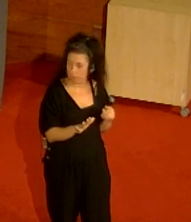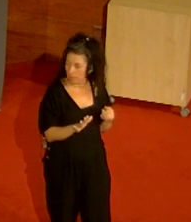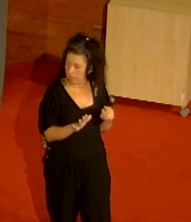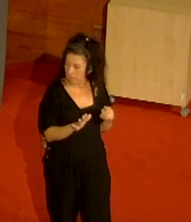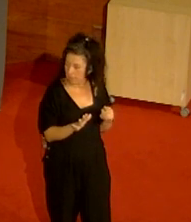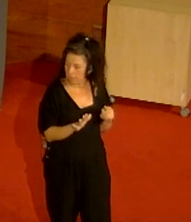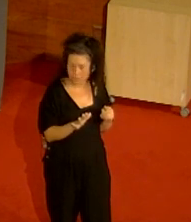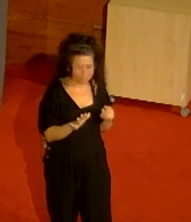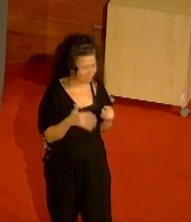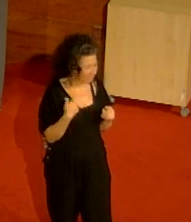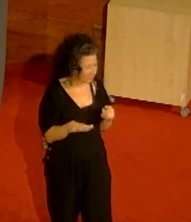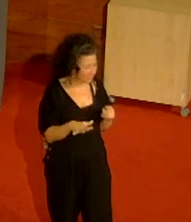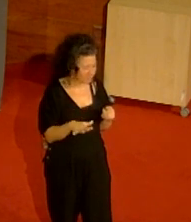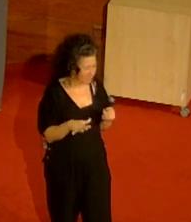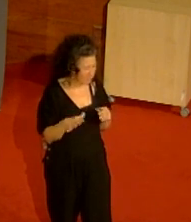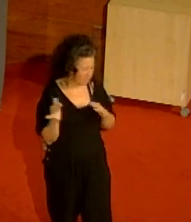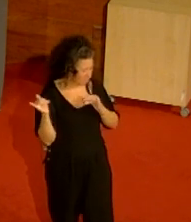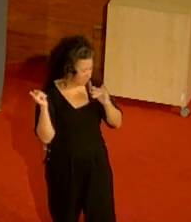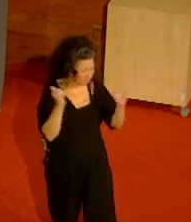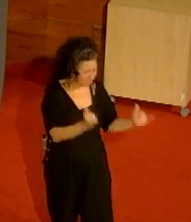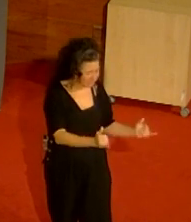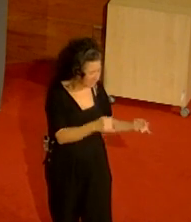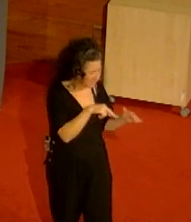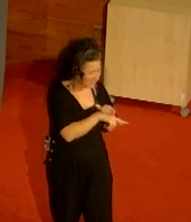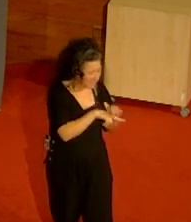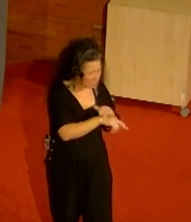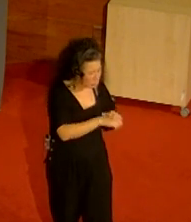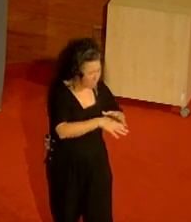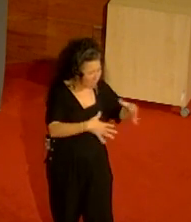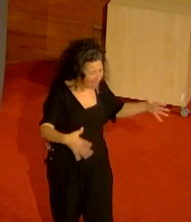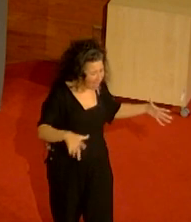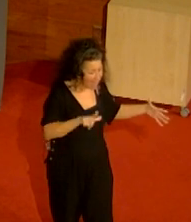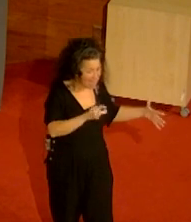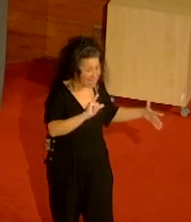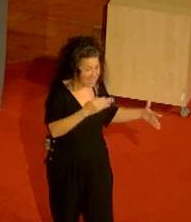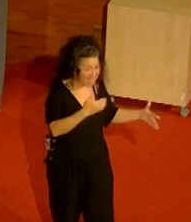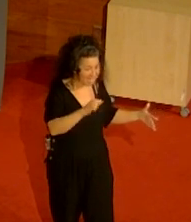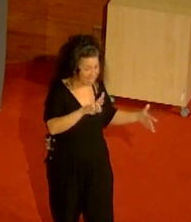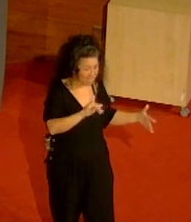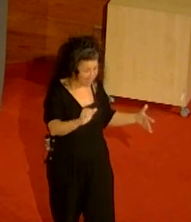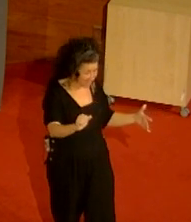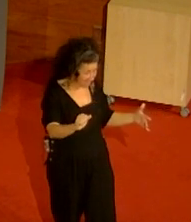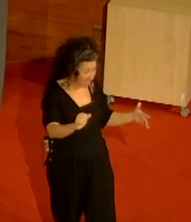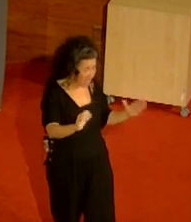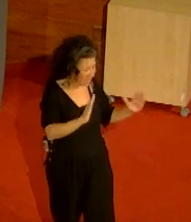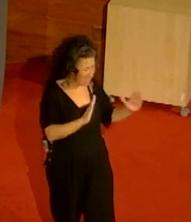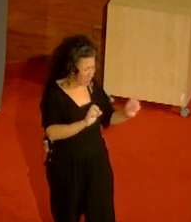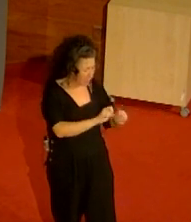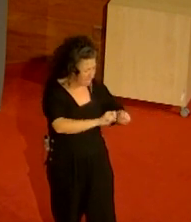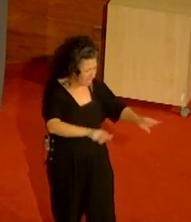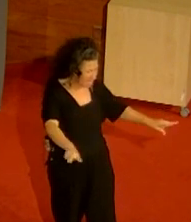un despliegue allí, en Liberia, en el peor momento de la epidemia de Ébola. Que aquello